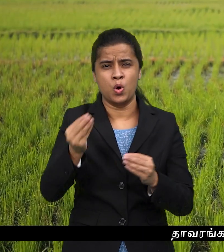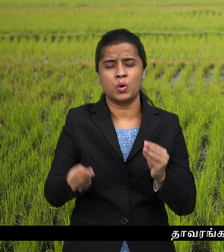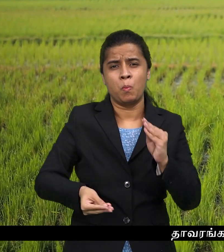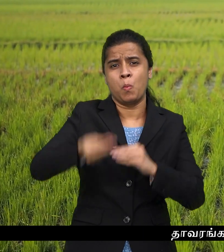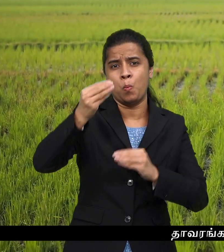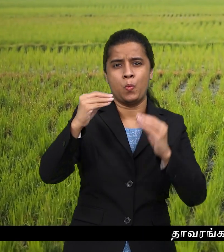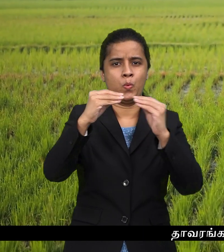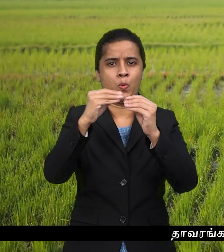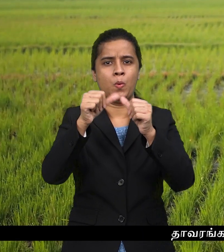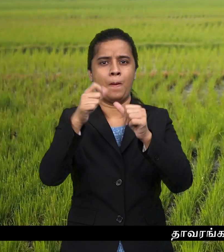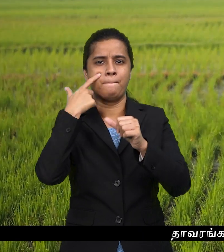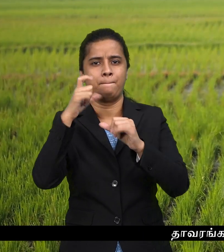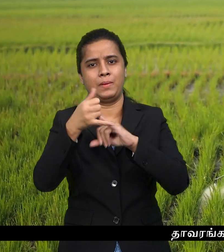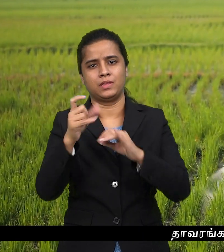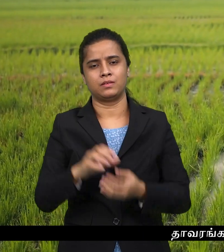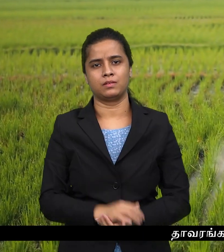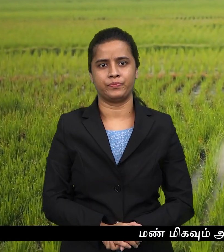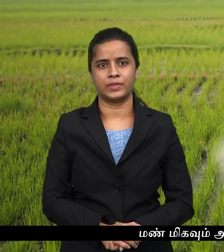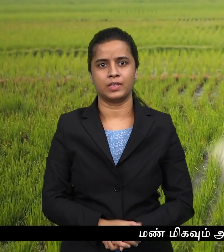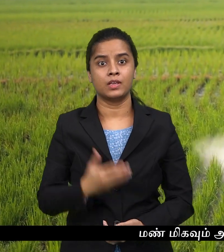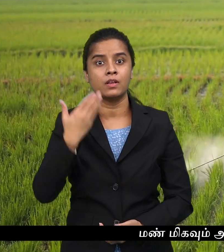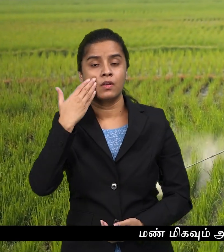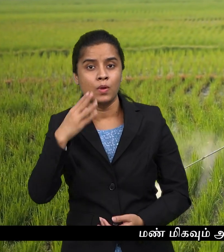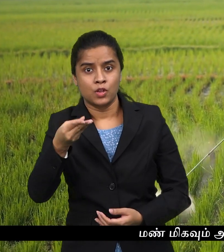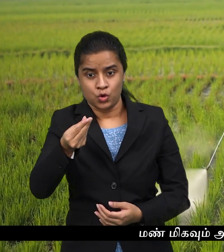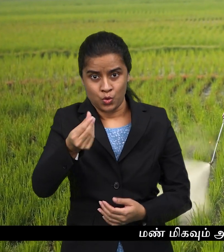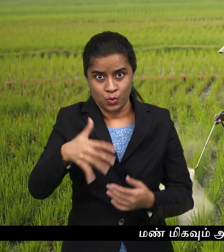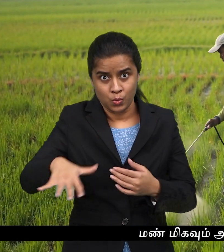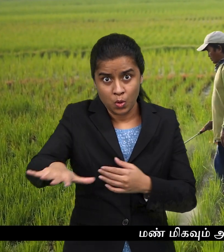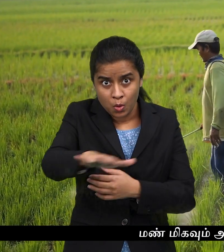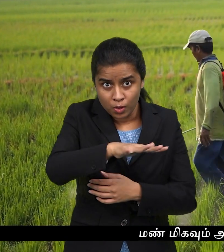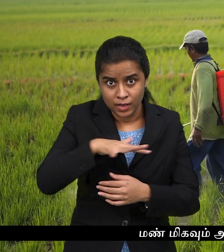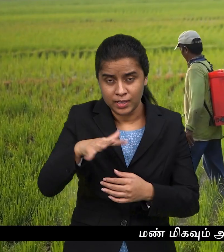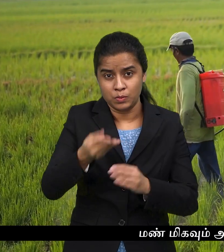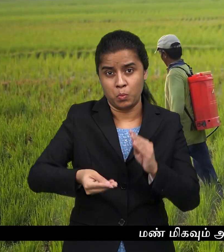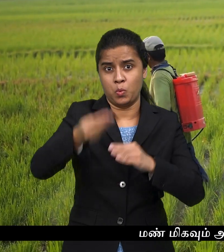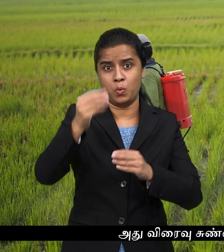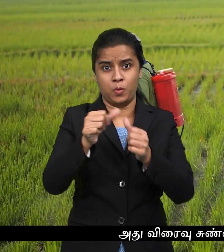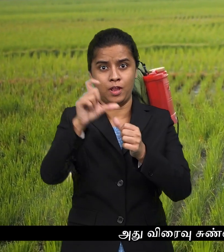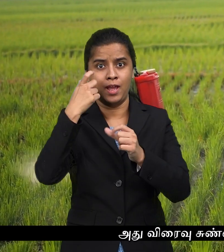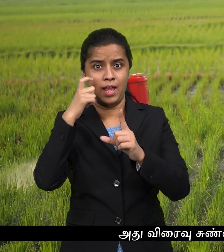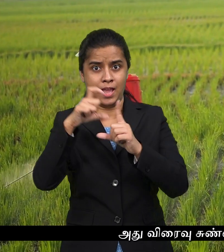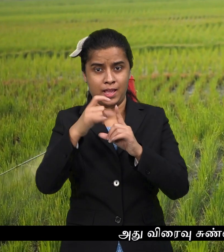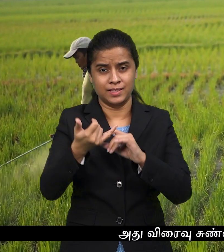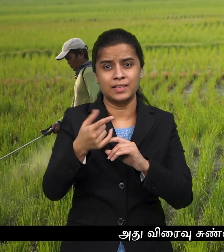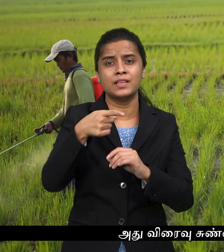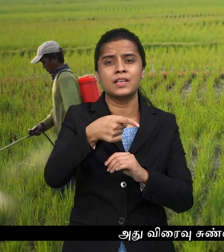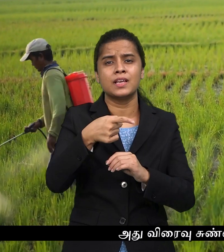நன்றாக வளராது. மண் மிகவும் அமிலமாக இருக்கும்போது அது விரைவு